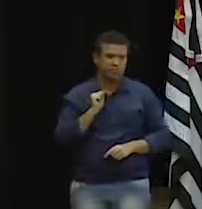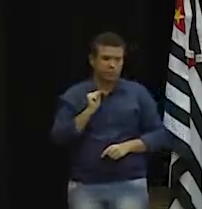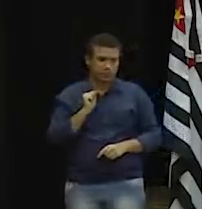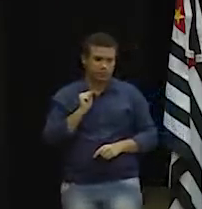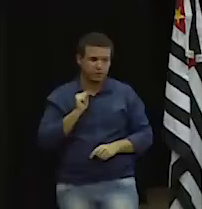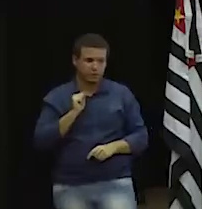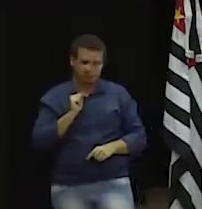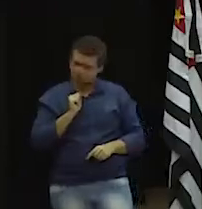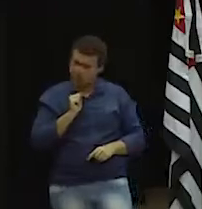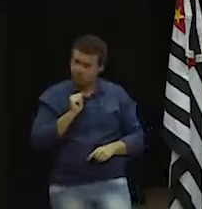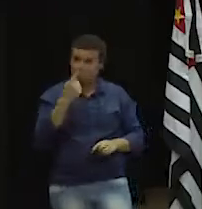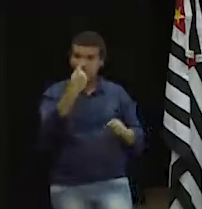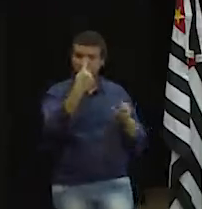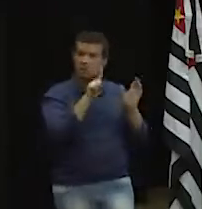você gosta de história?